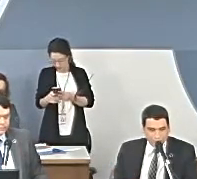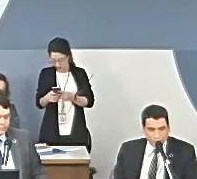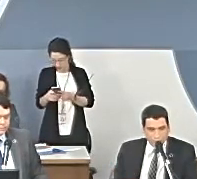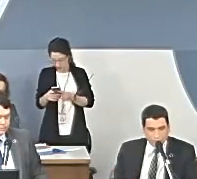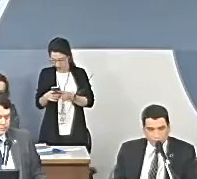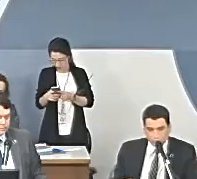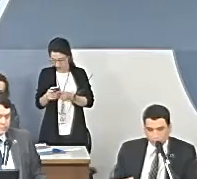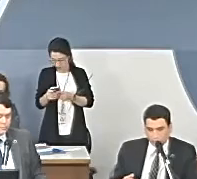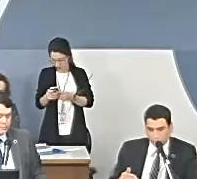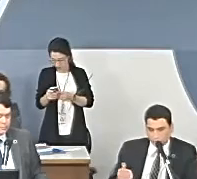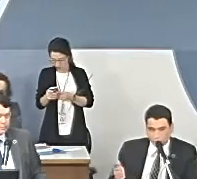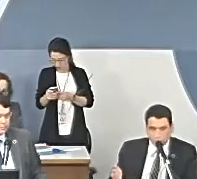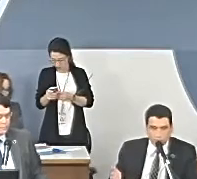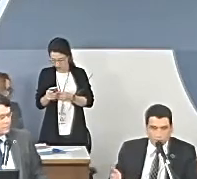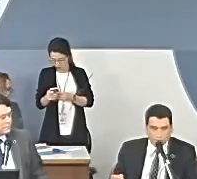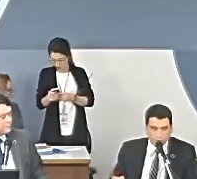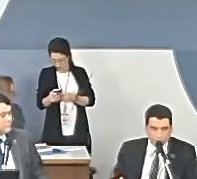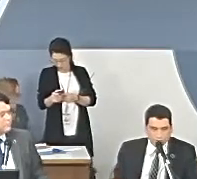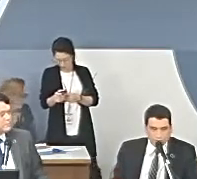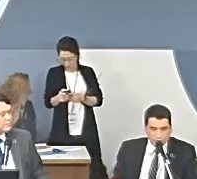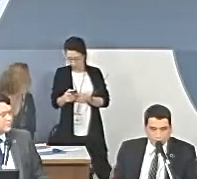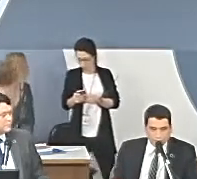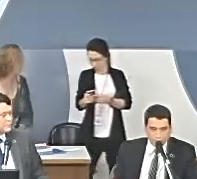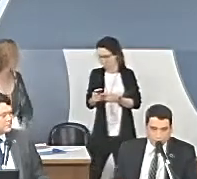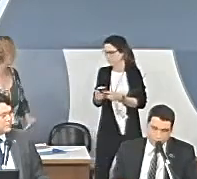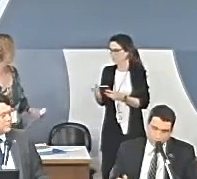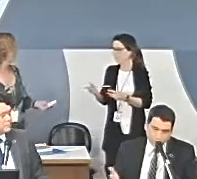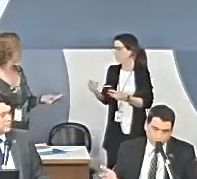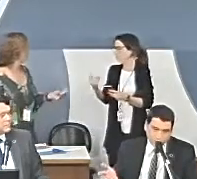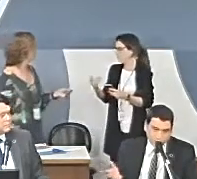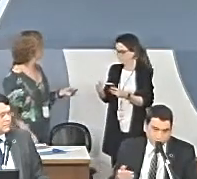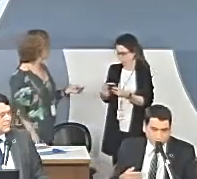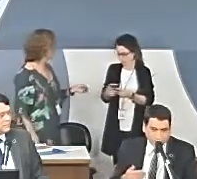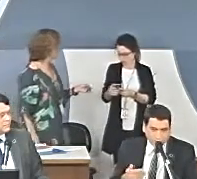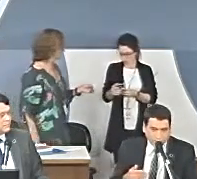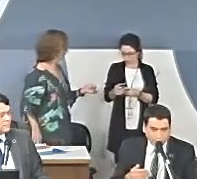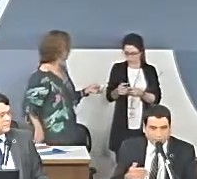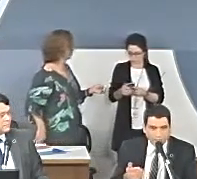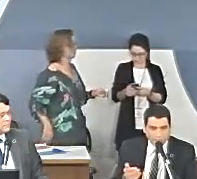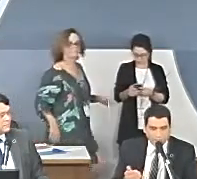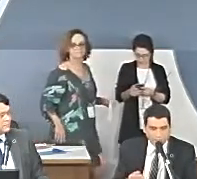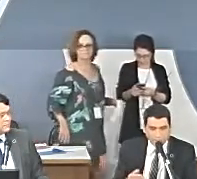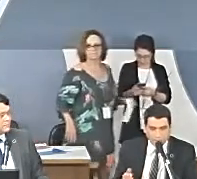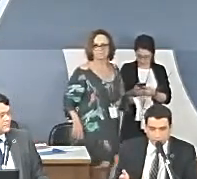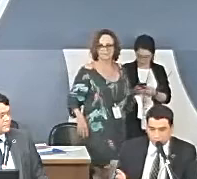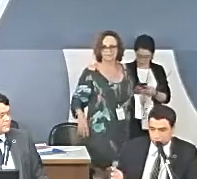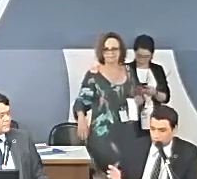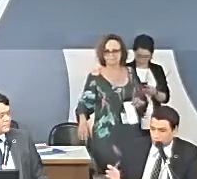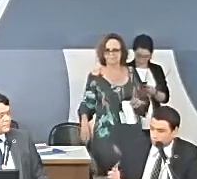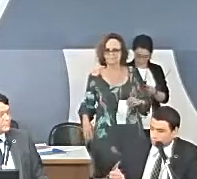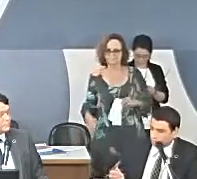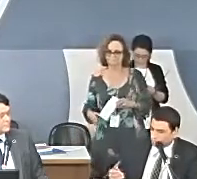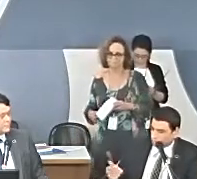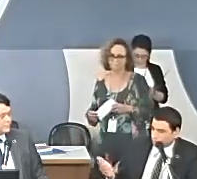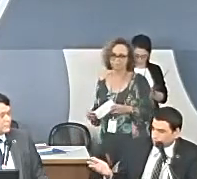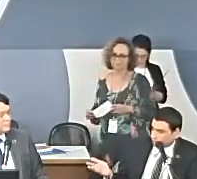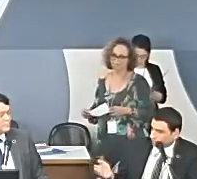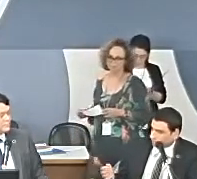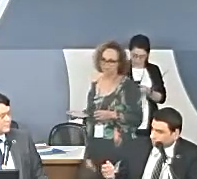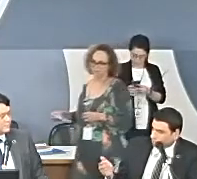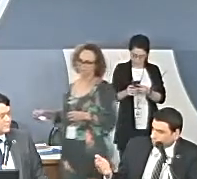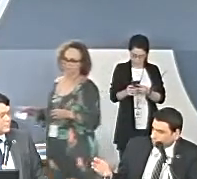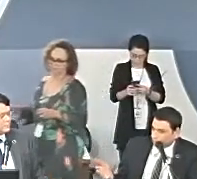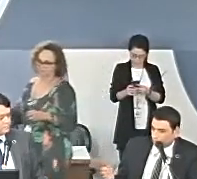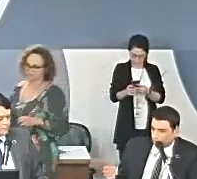quando és hoje elas são expostas é pra quê pra gente que a gente na verdade a gente tem a realidade pessoal a gente nem